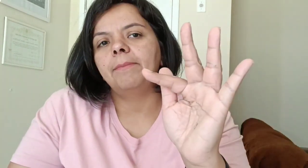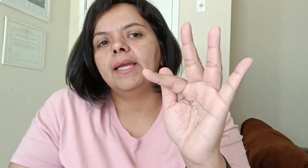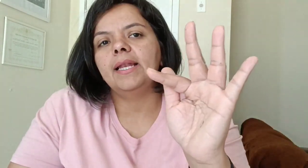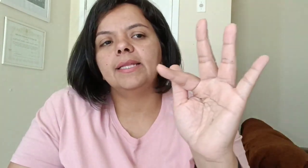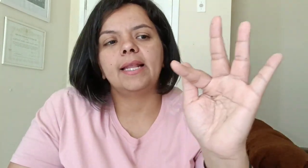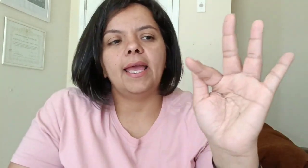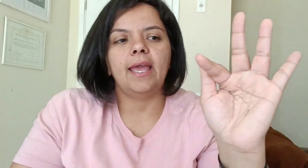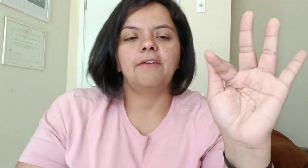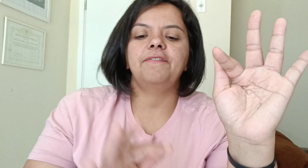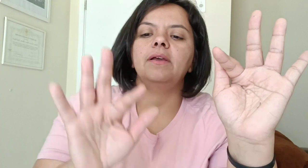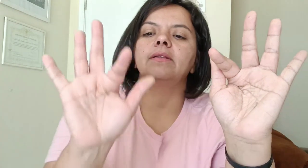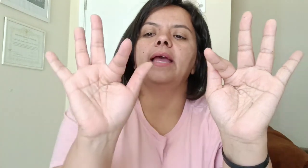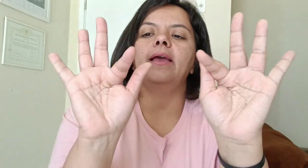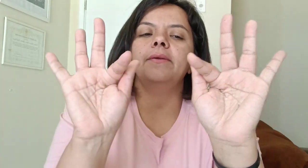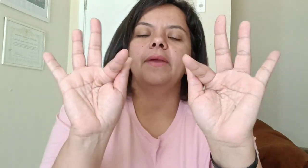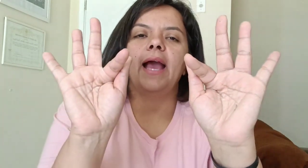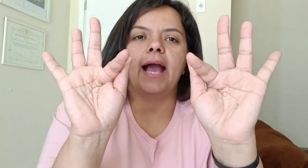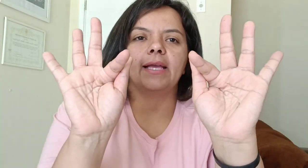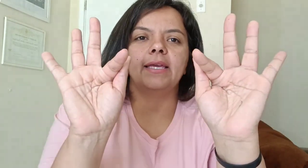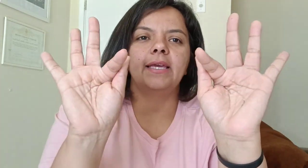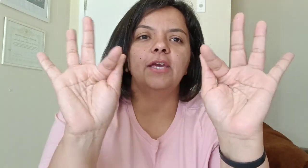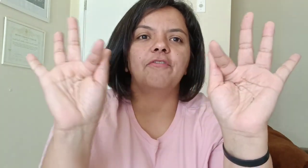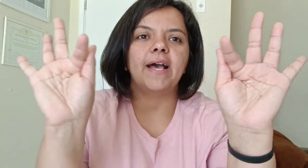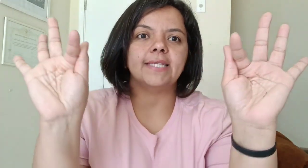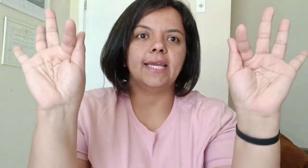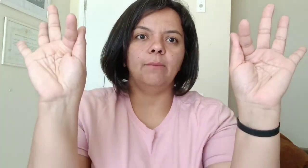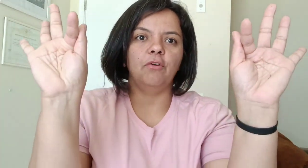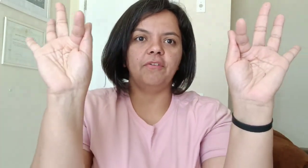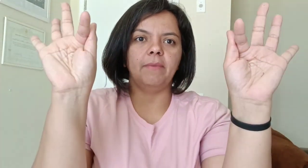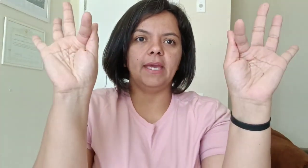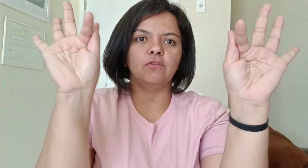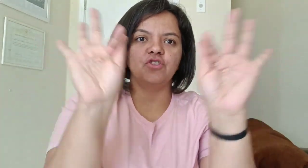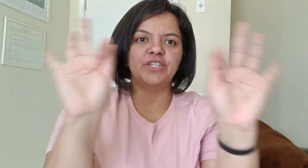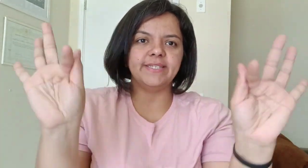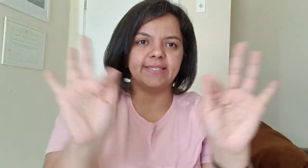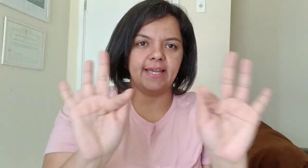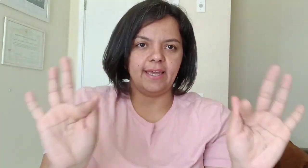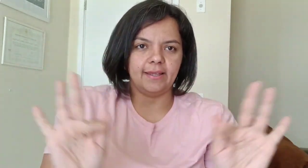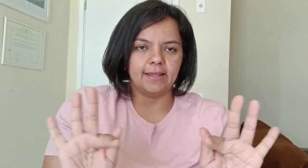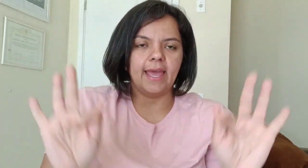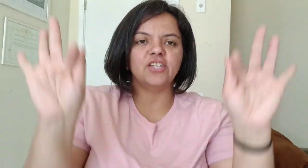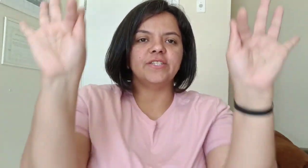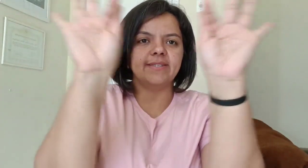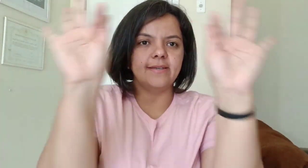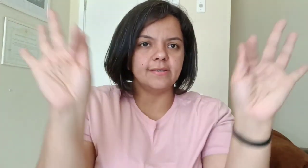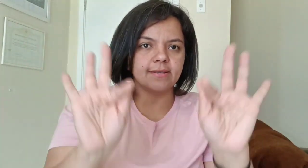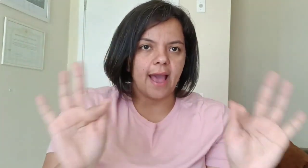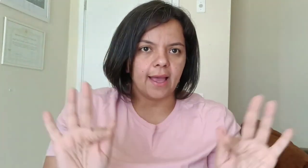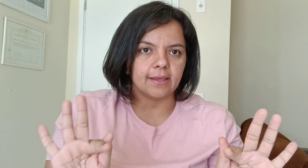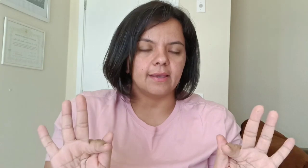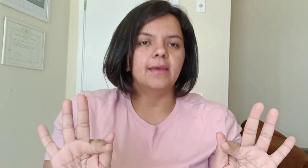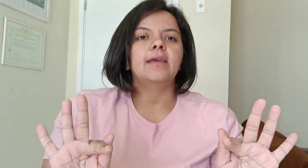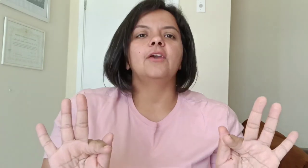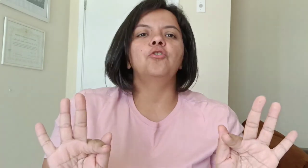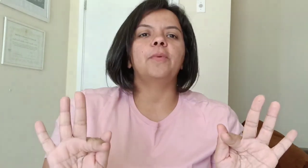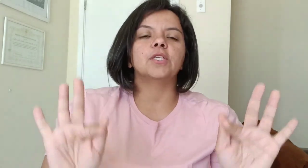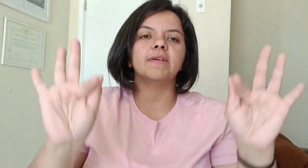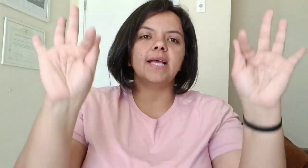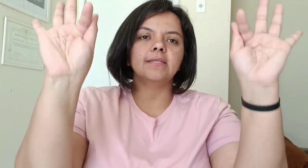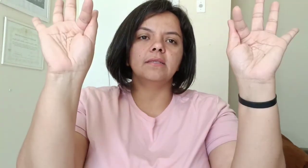minha letra F, né? Aqui, eu faço aquele movimento de Z, né? De zigue-zague. Eu não posso fazer assim,